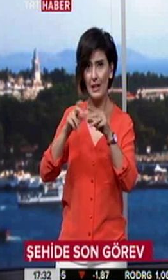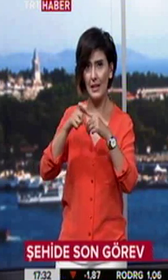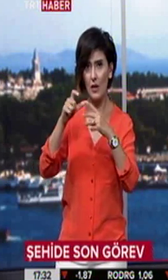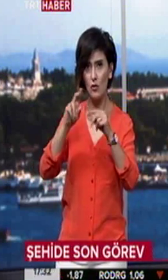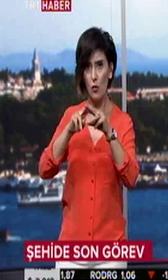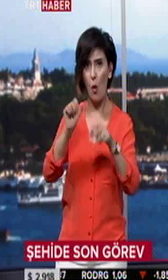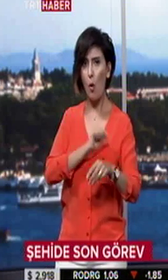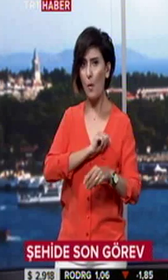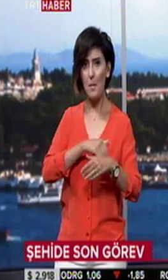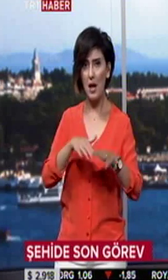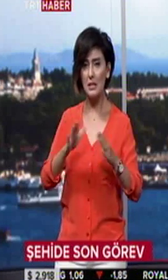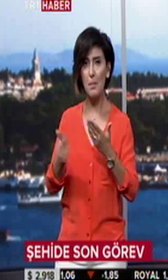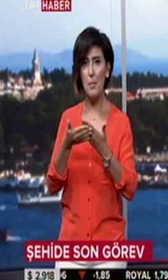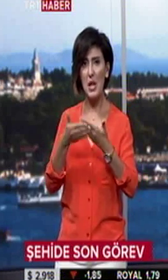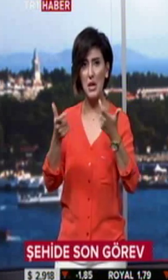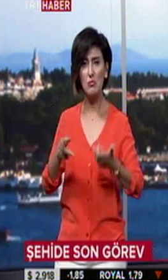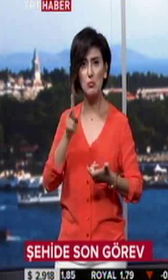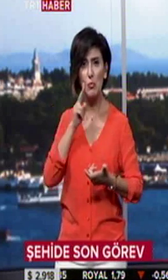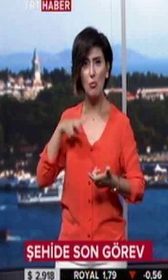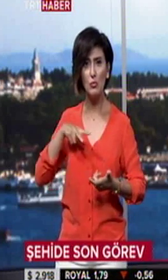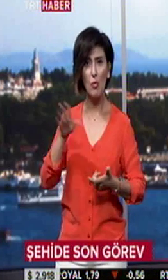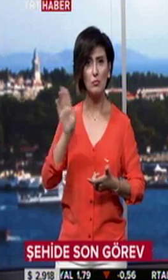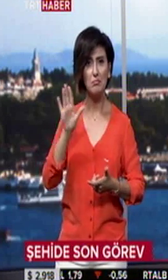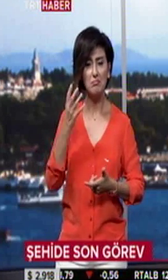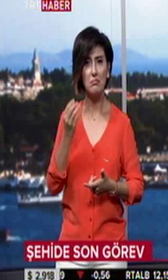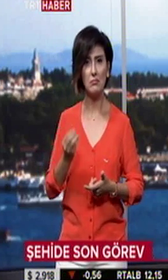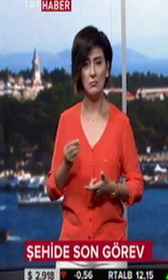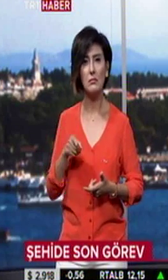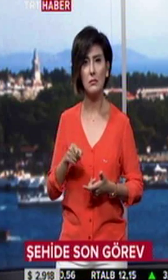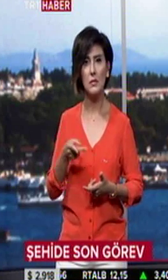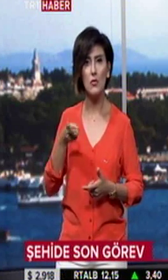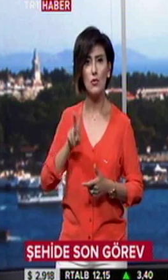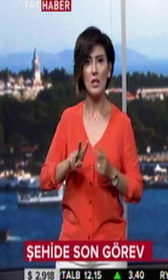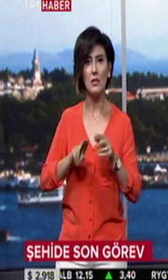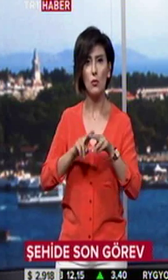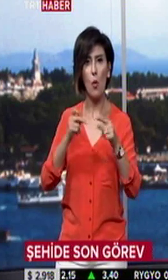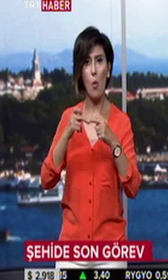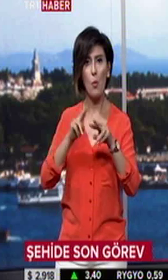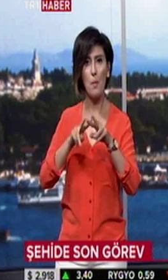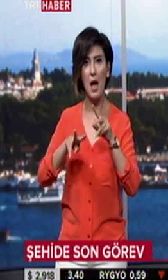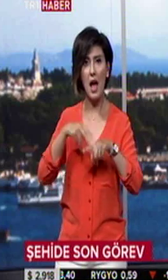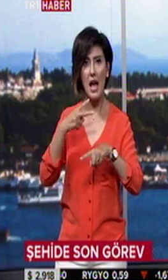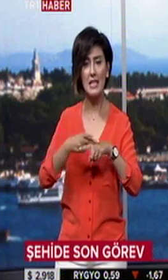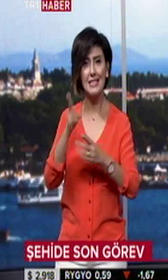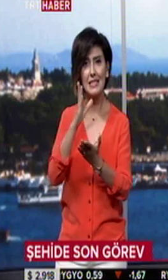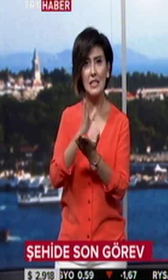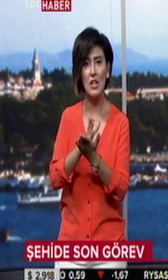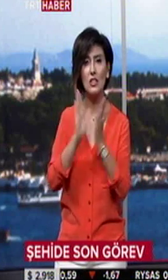Korkmaz, Kahramanmaraş'ta son yolculuğuna uğurlandı. Şehit Ökkeş Korkmaz'ın naaşı kılınan